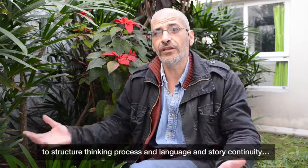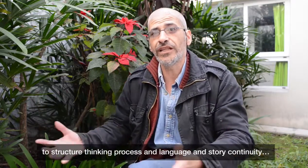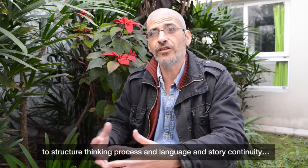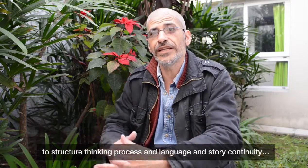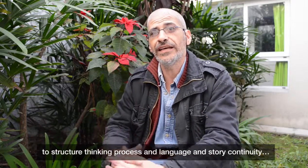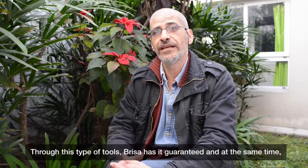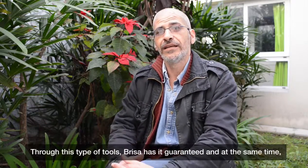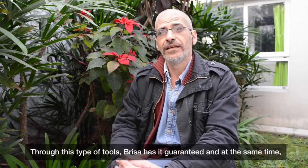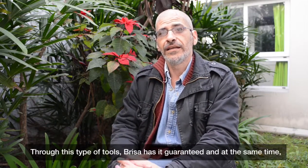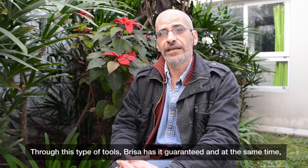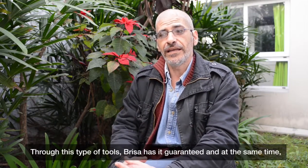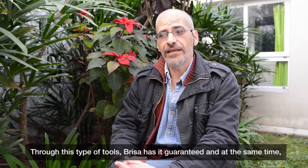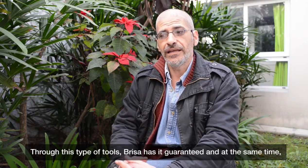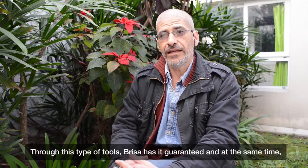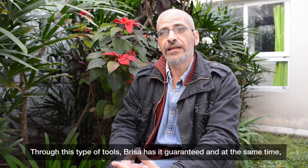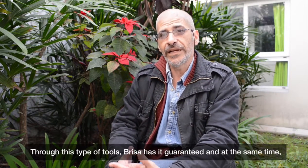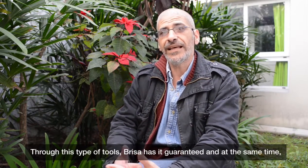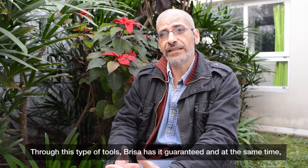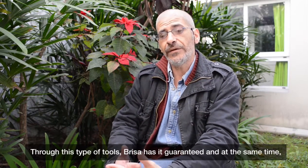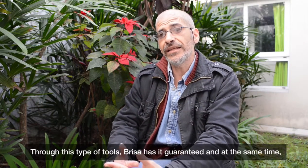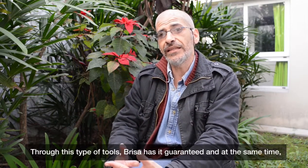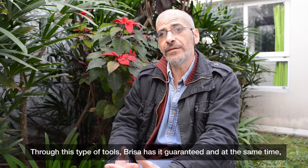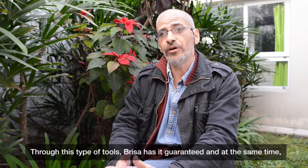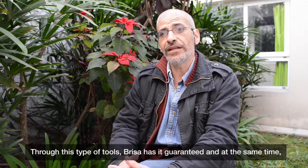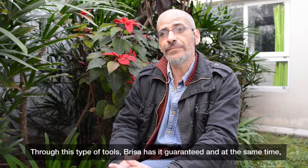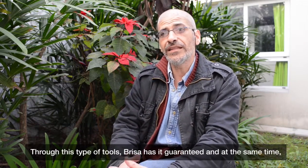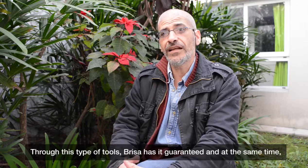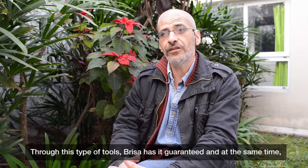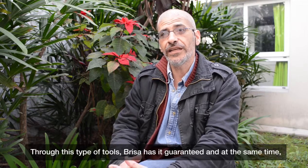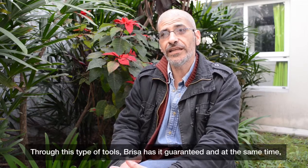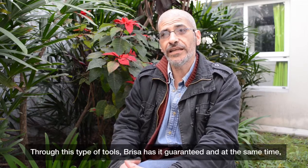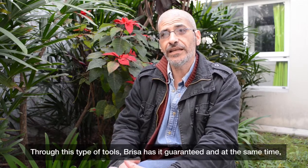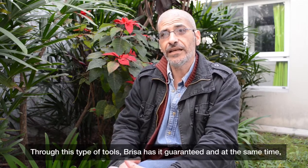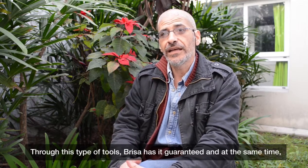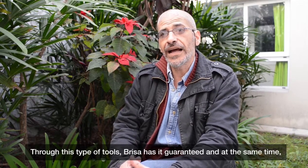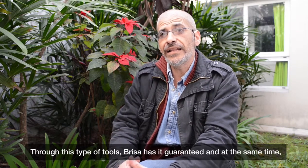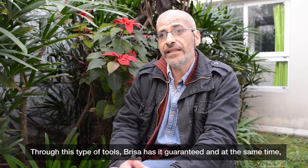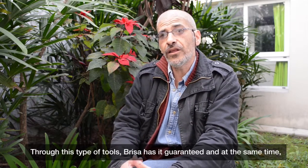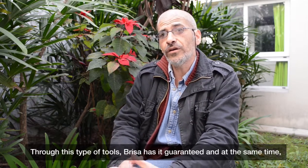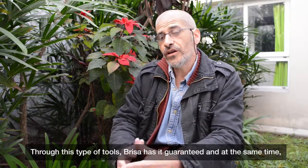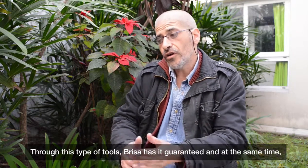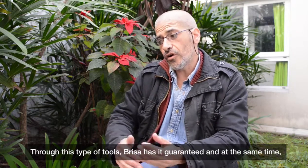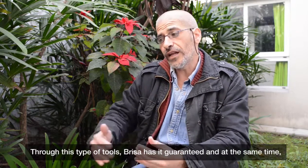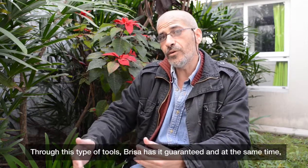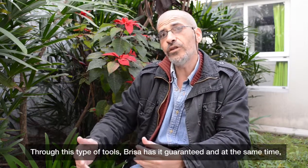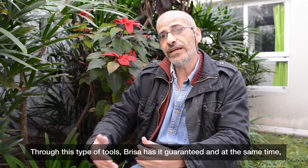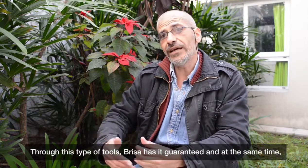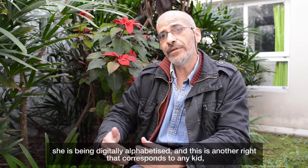una historia. Brisa, a través de este tipo de herramientas, lo tiene garantizado, con el plus de que también